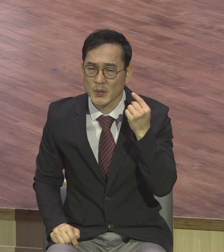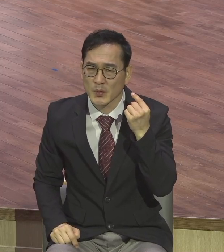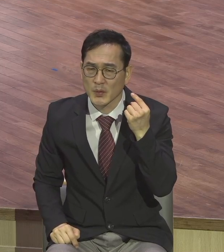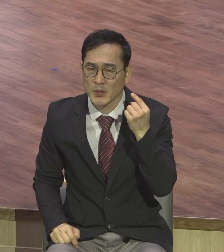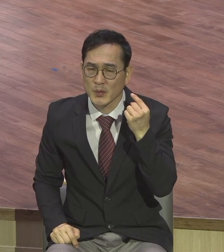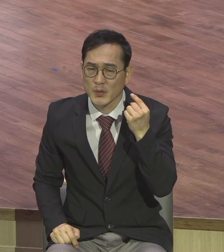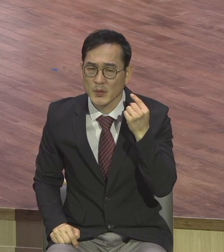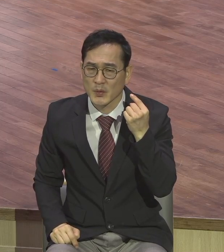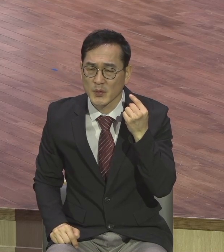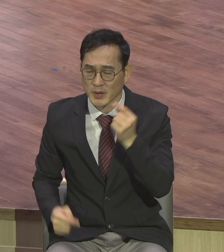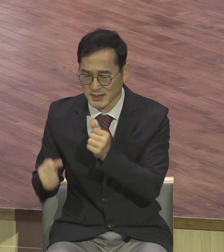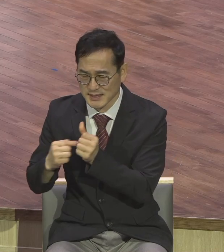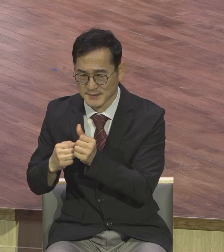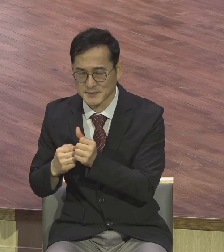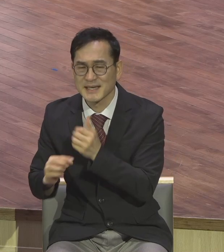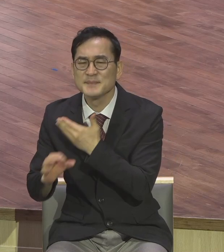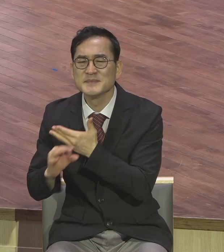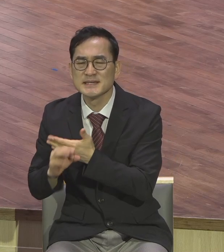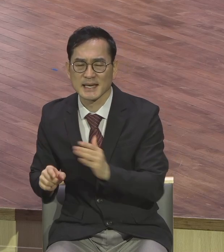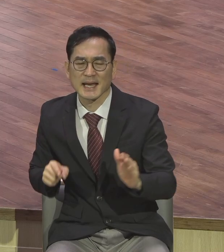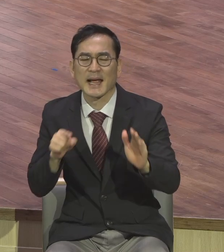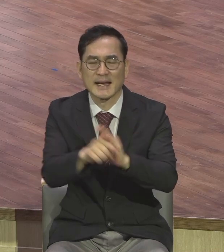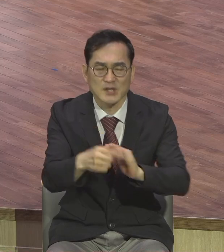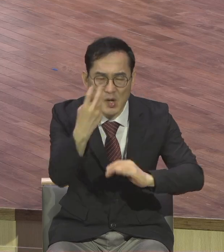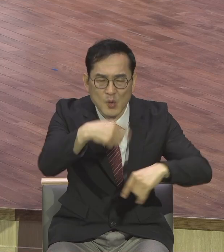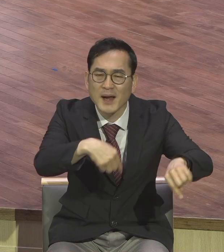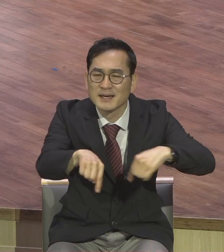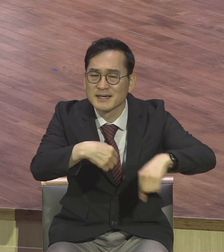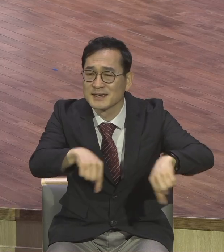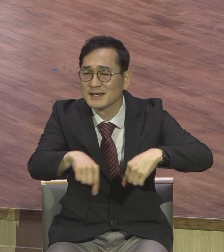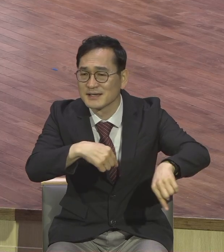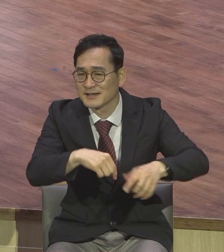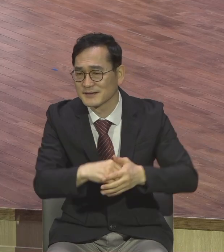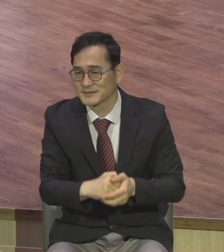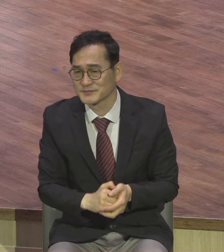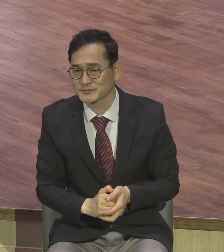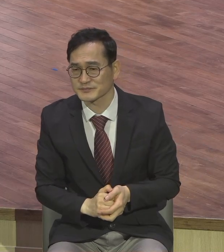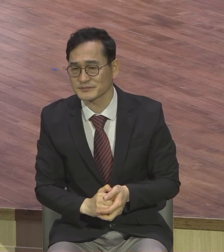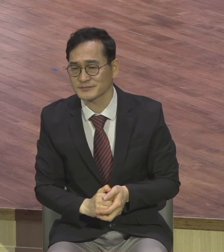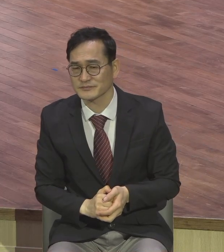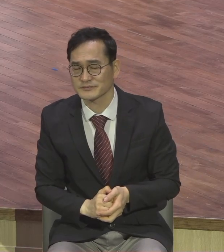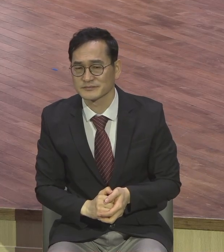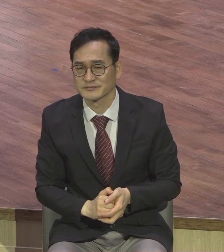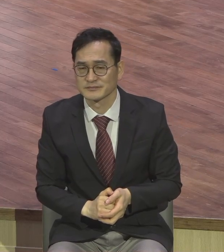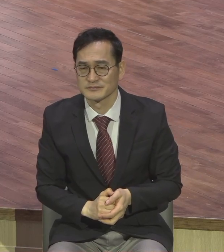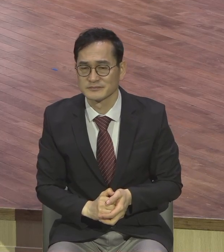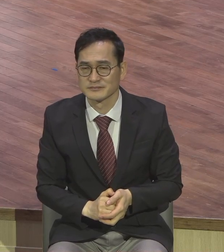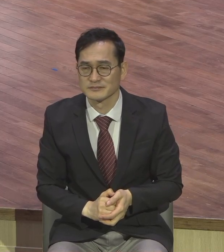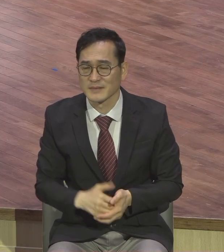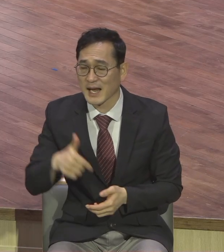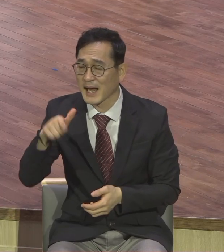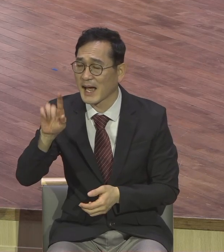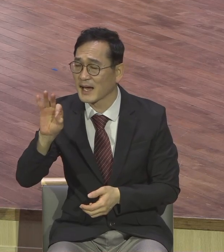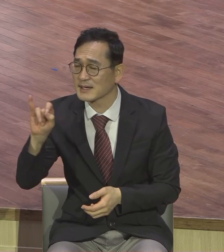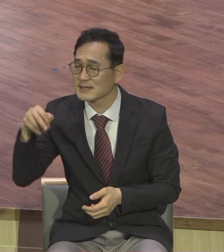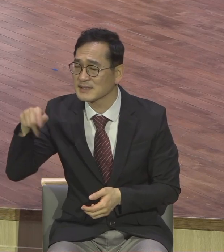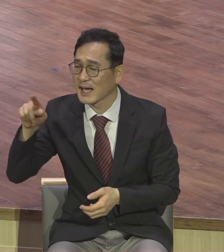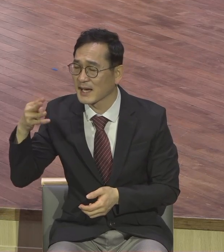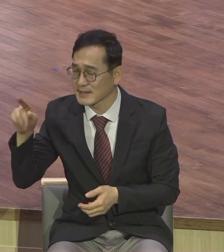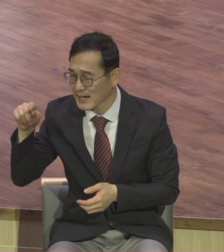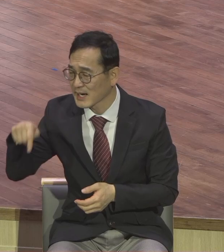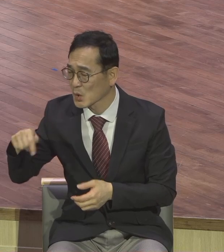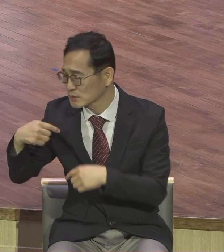그래서 예루살렘에 지금 임시 명절 지나갈 때까지 임시 본부를 세워 그곳에 옮겨온 것입니다.